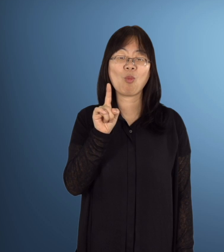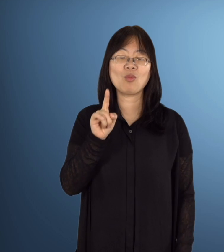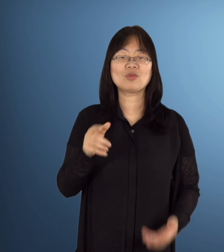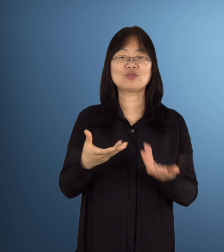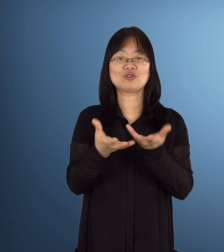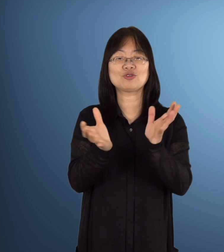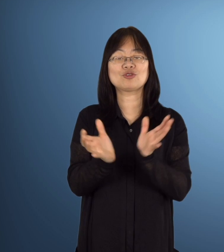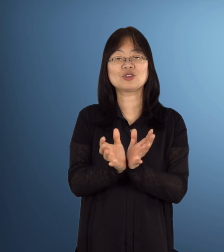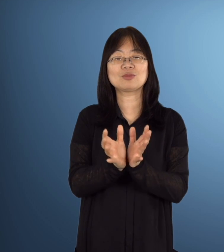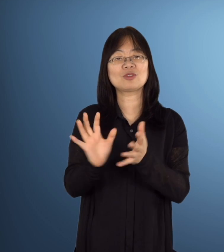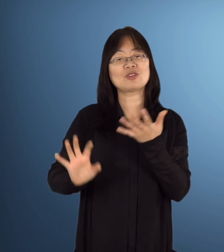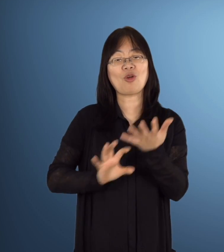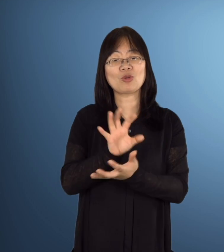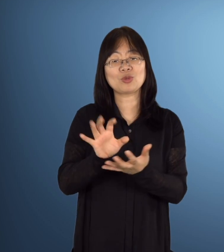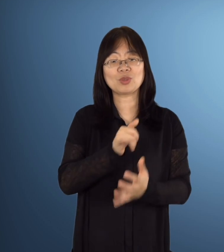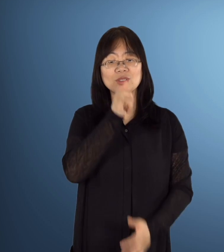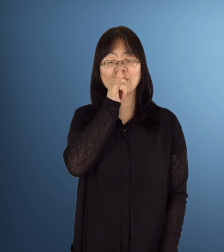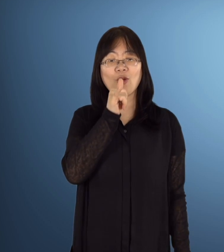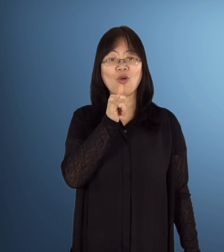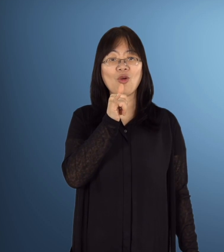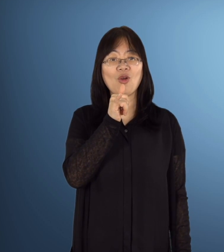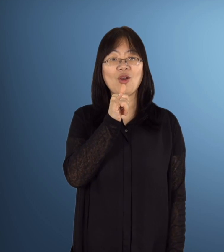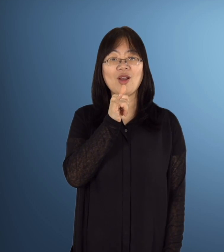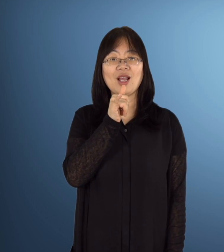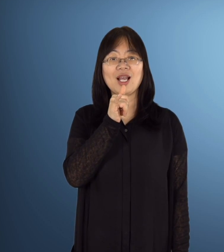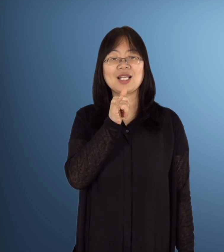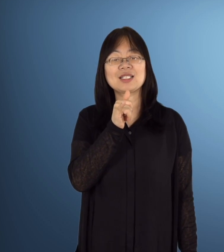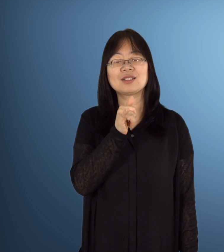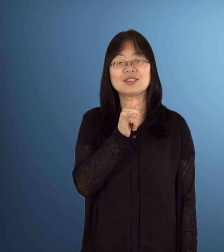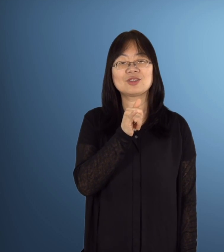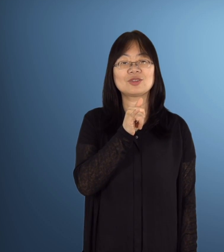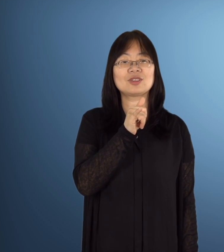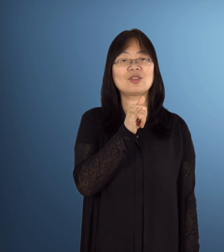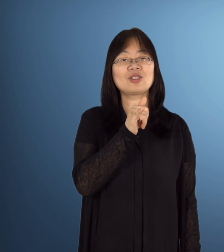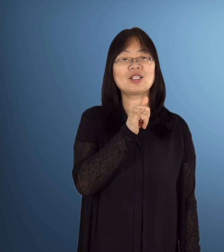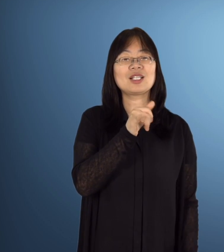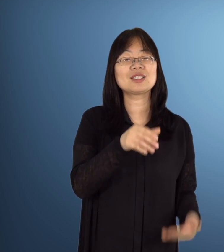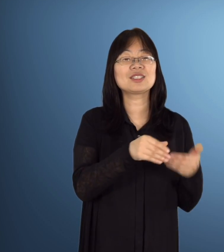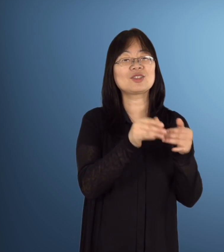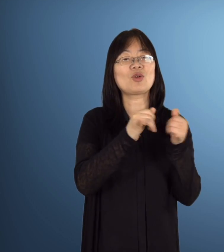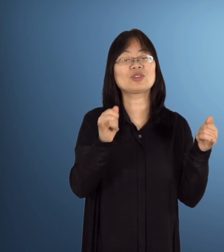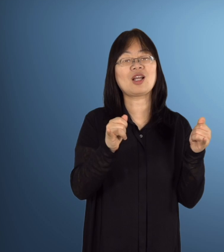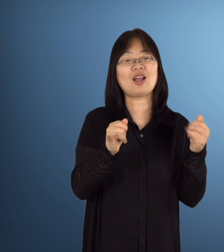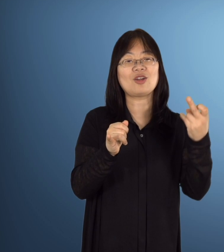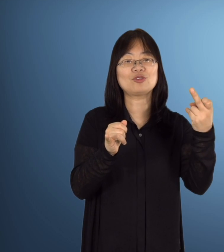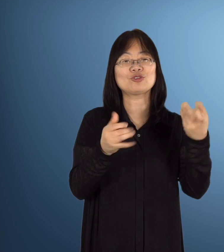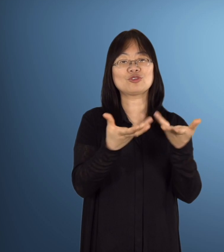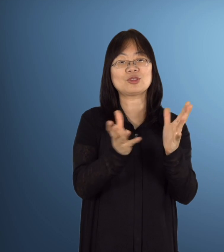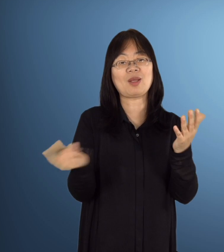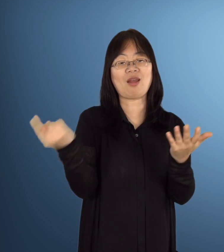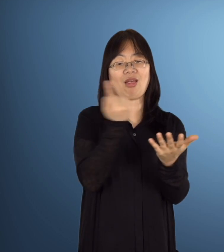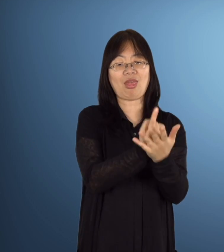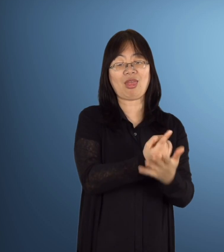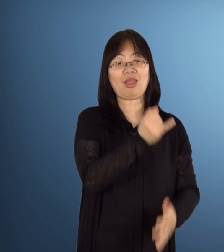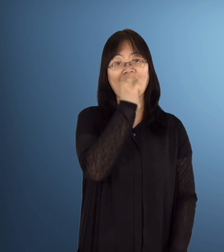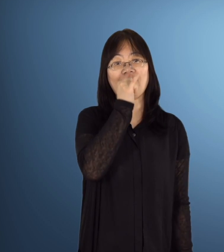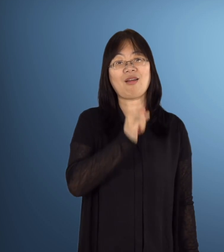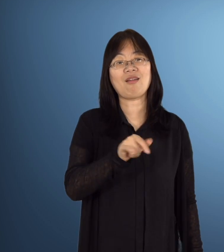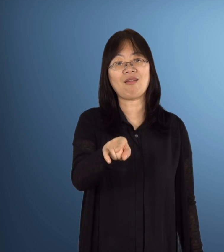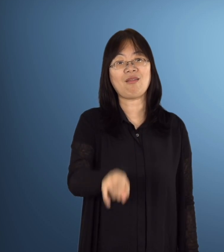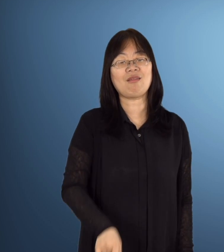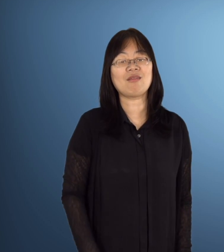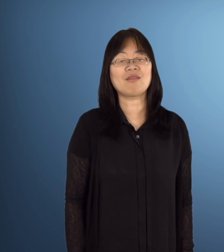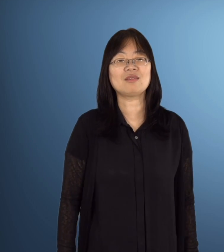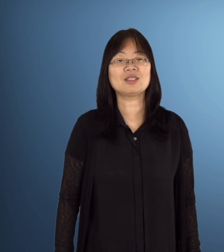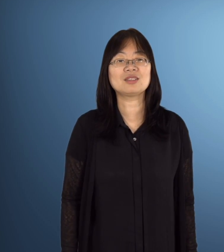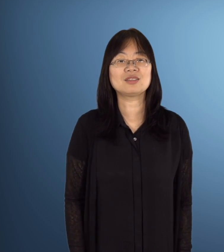그룹에 섞여 있었어요? 제자 그룹에 섞여 있었어요. 그것도 12제자 그룹에.